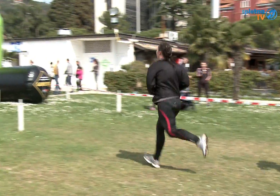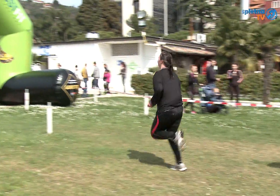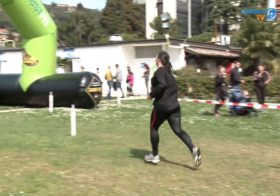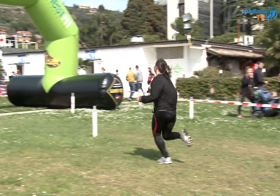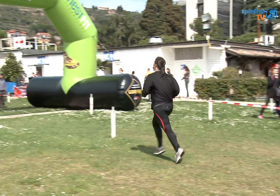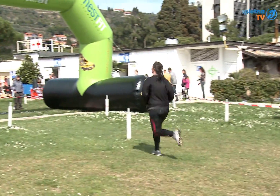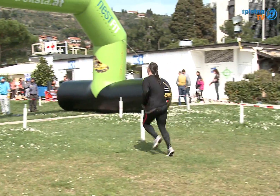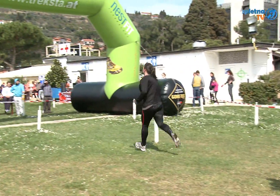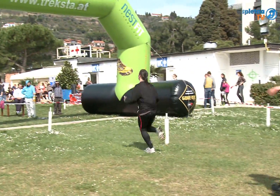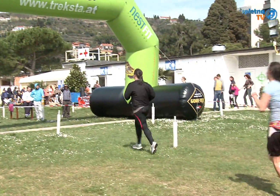Bravo, bravo!